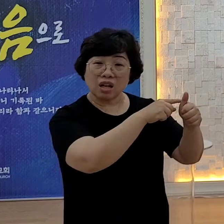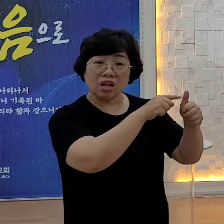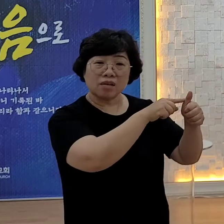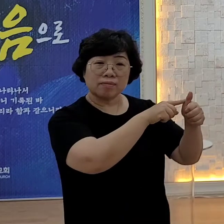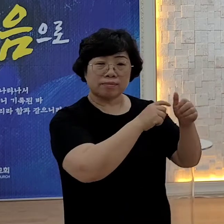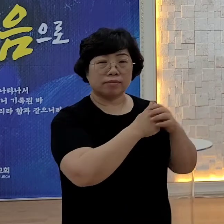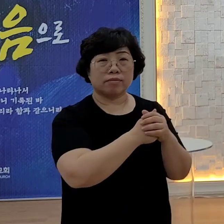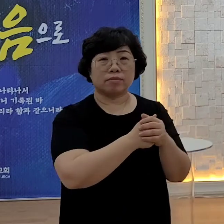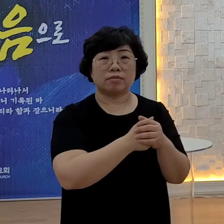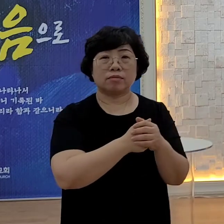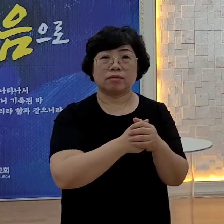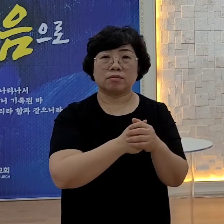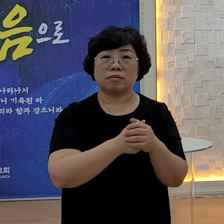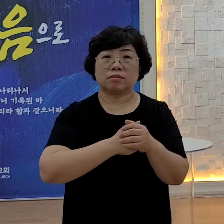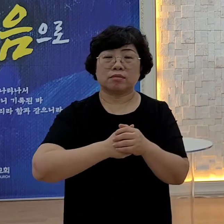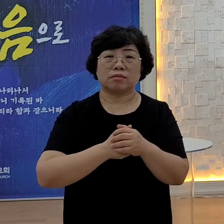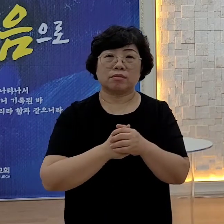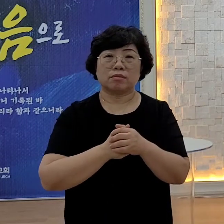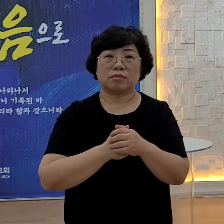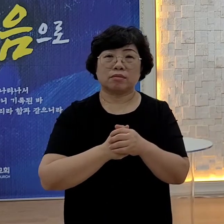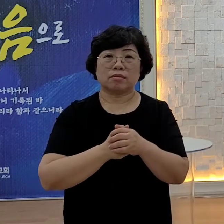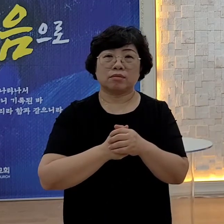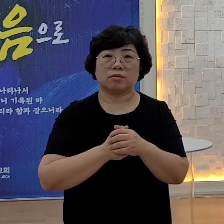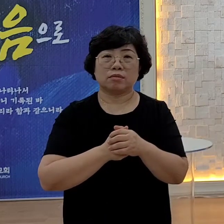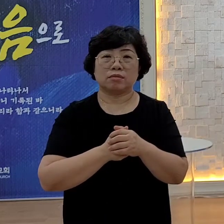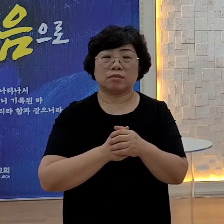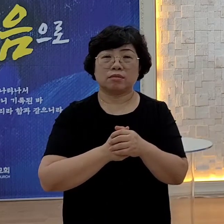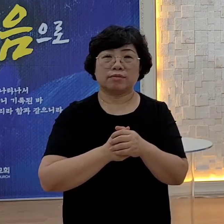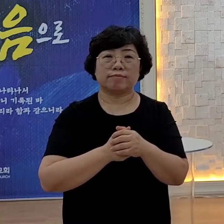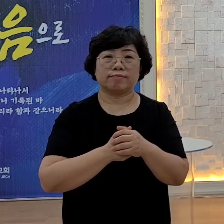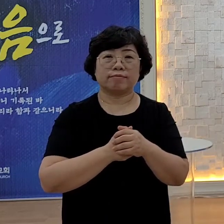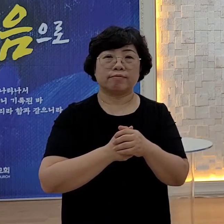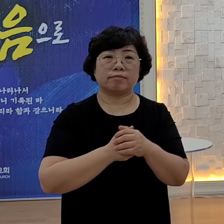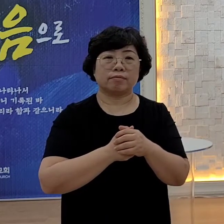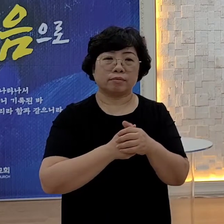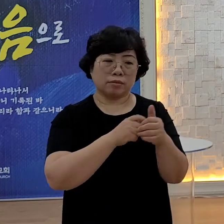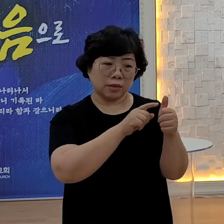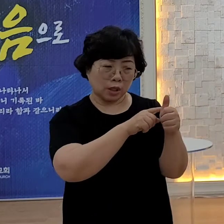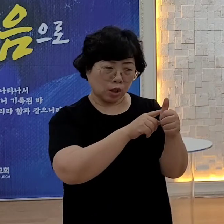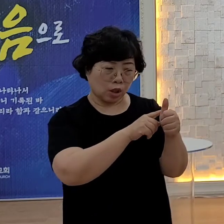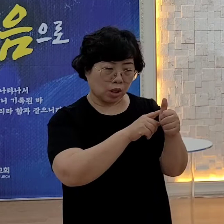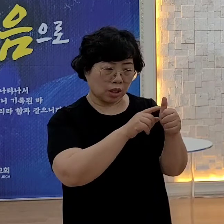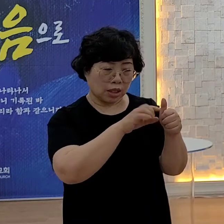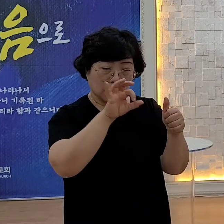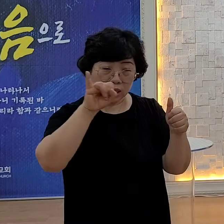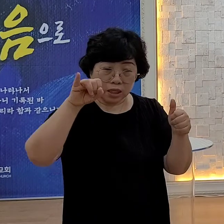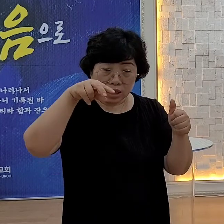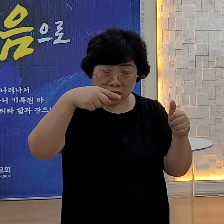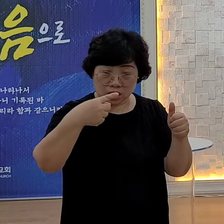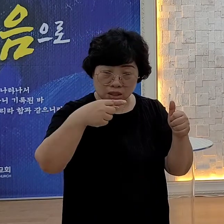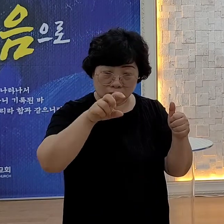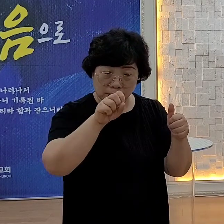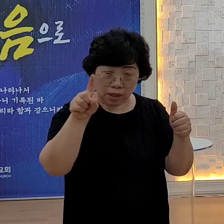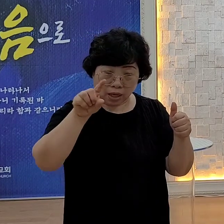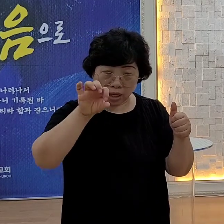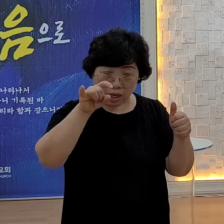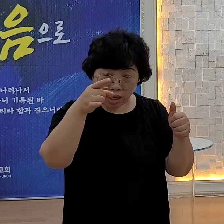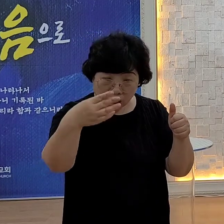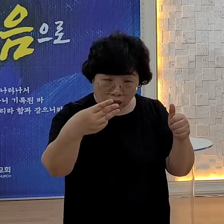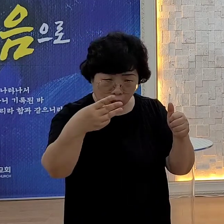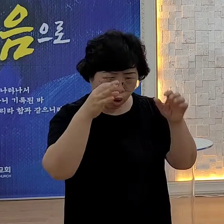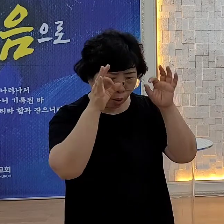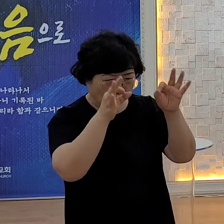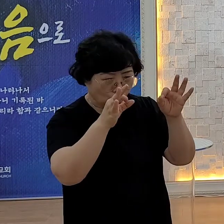여러분 이것을 통해서 우리가 알 수 있는 놀라운 메시지가 뭐냐면 이 하나님의 약속에